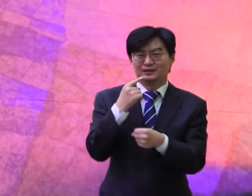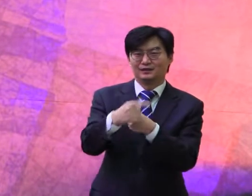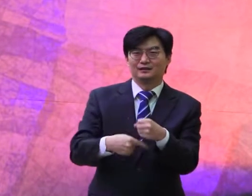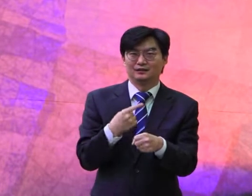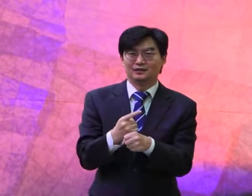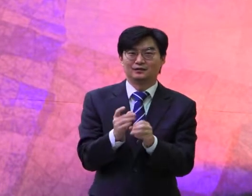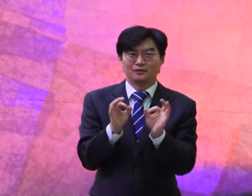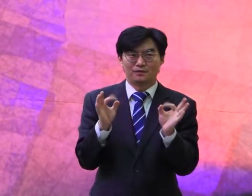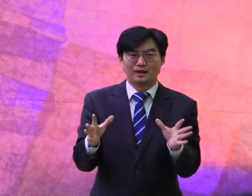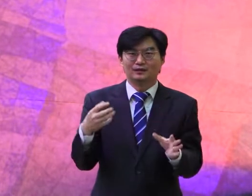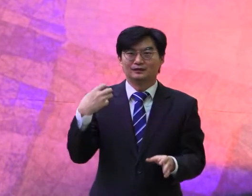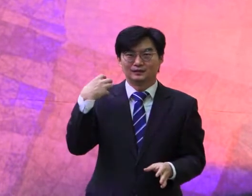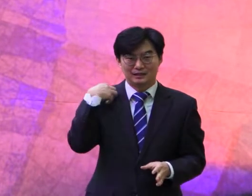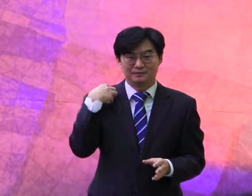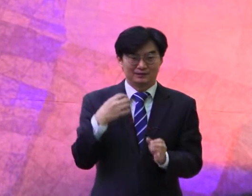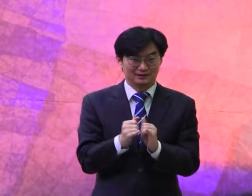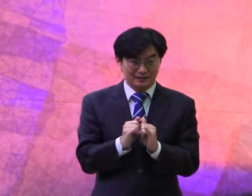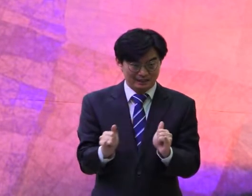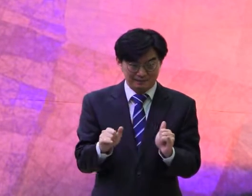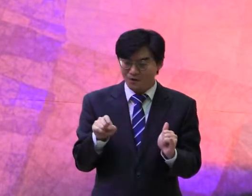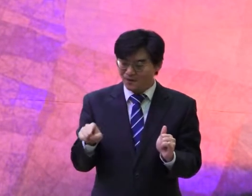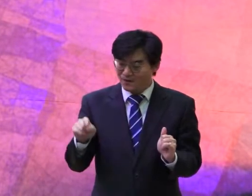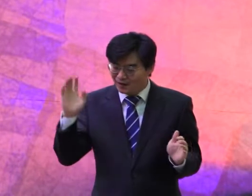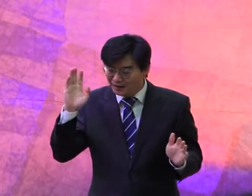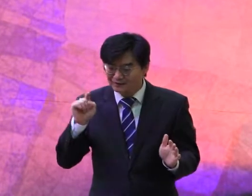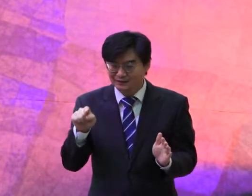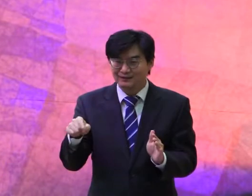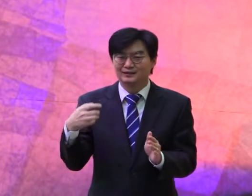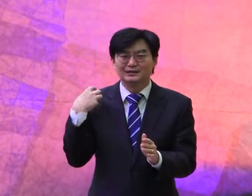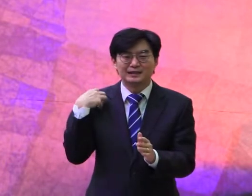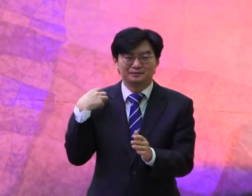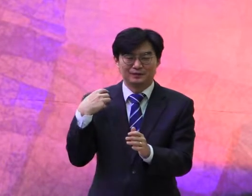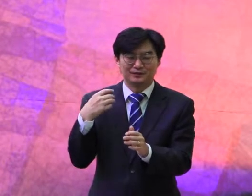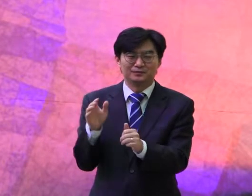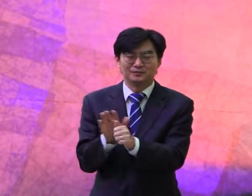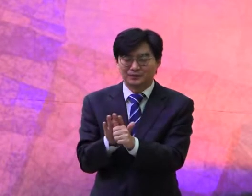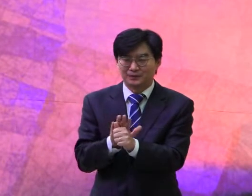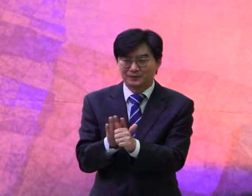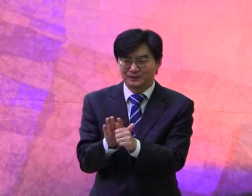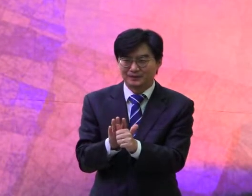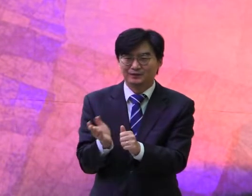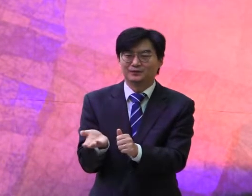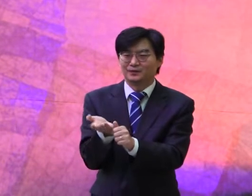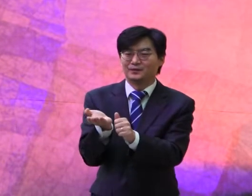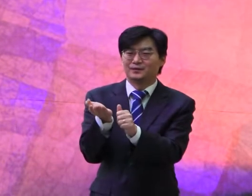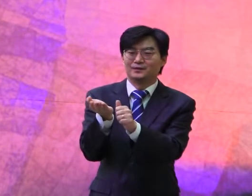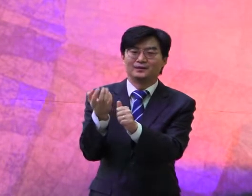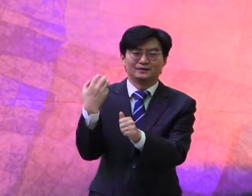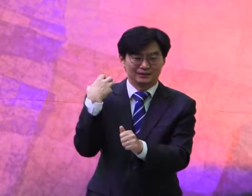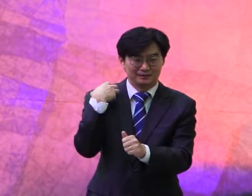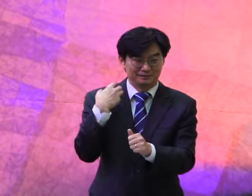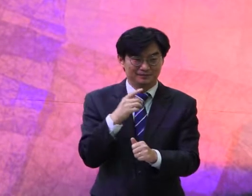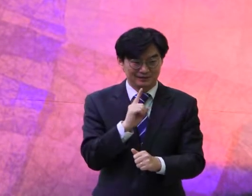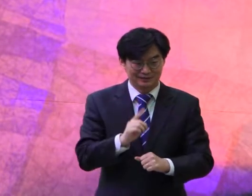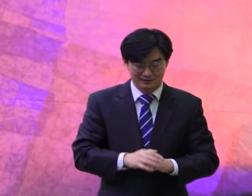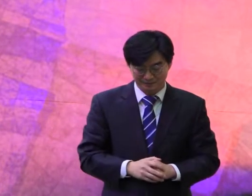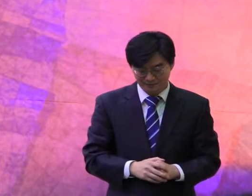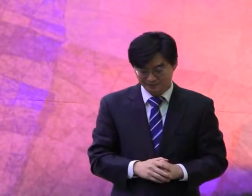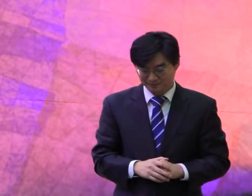주셔서 우리 다음 세대가 우리 교회 공동체 안에서 건강하게 신앙이 자라갈 수 있도록 여러분 도와주시기를 바랍니다.